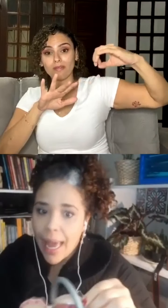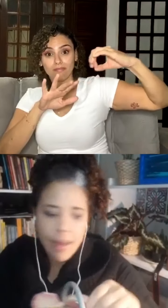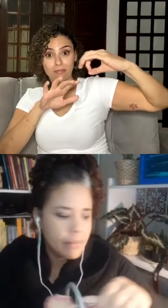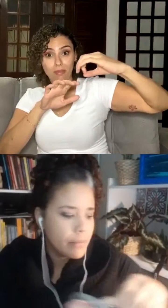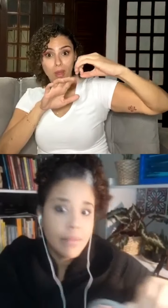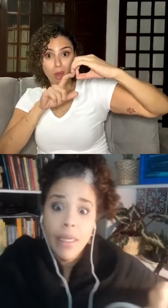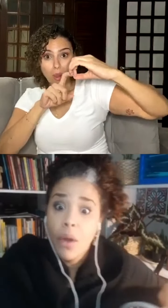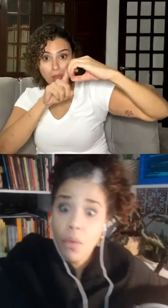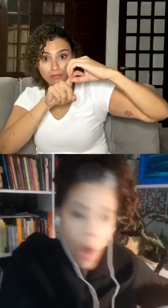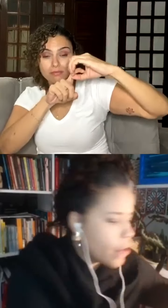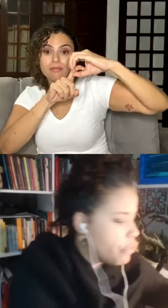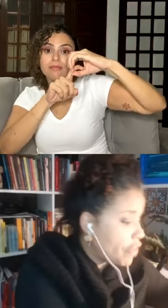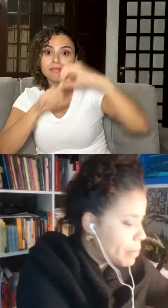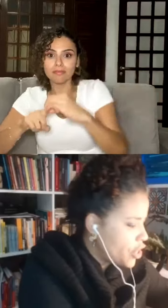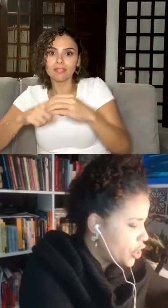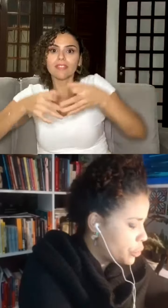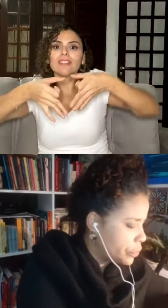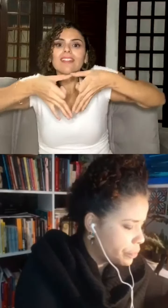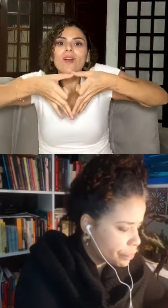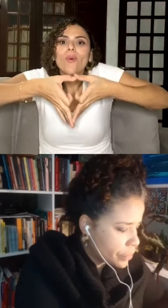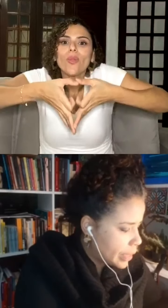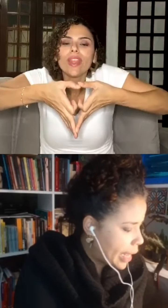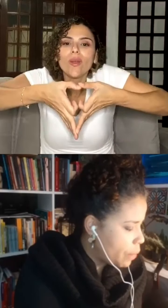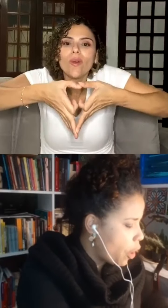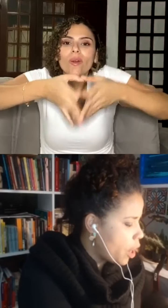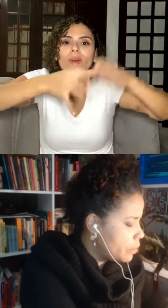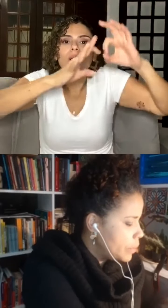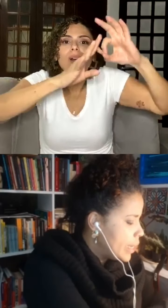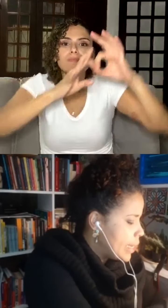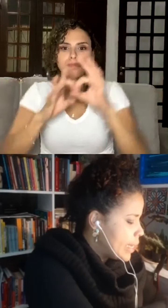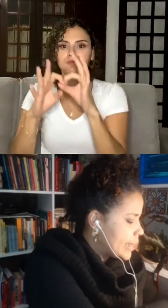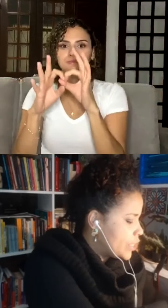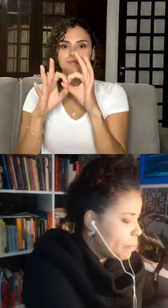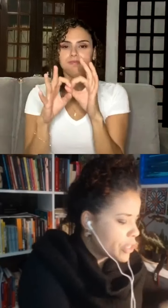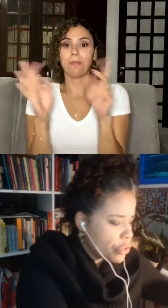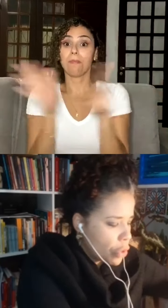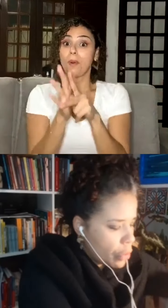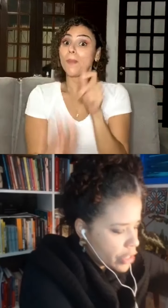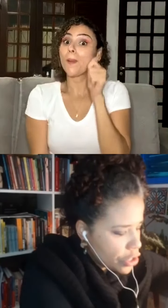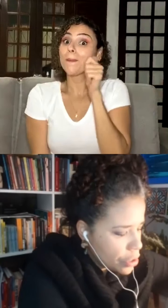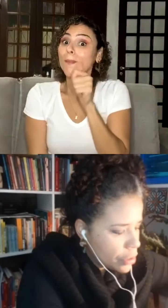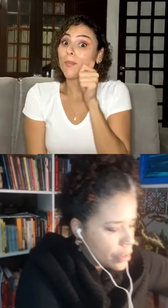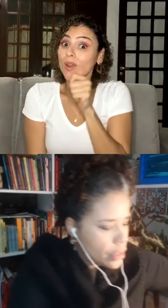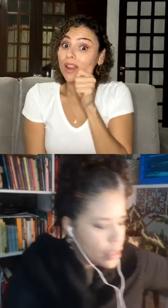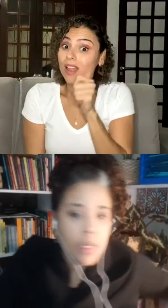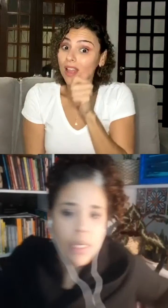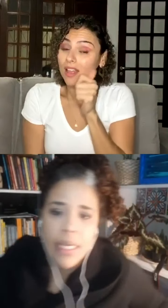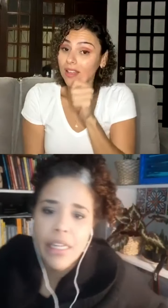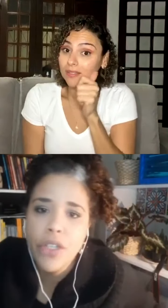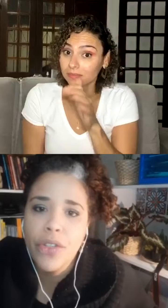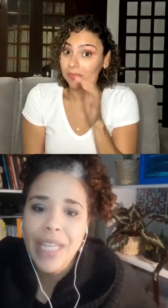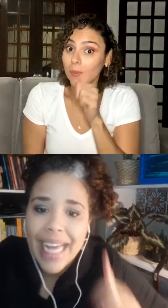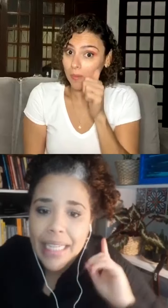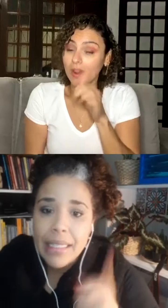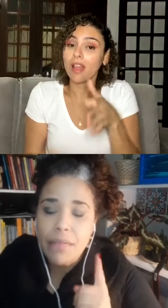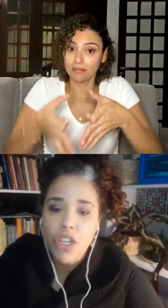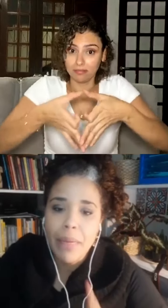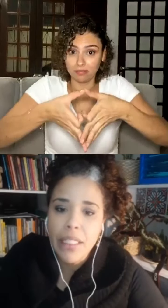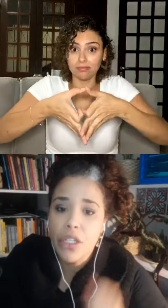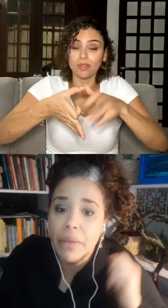é um órgão feminino. É um órgão de pessoas que na nossa sociedade